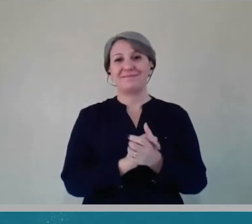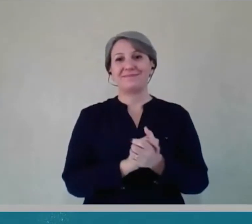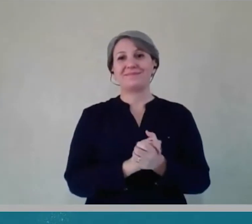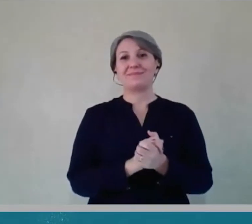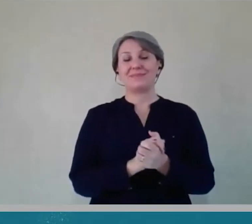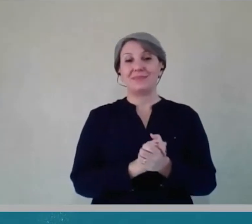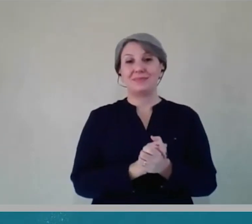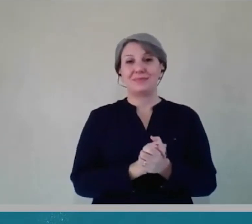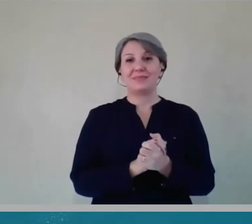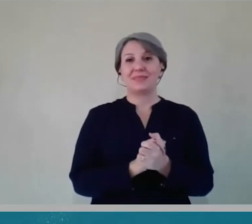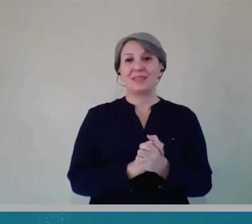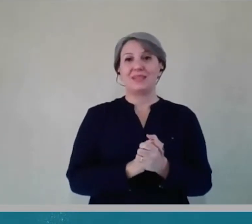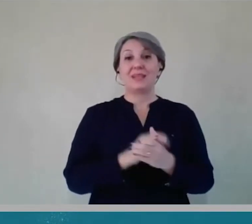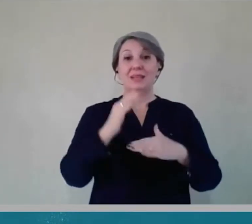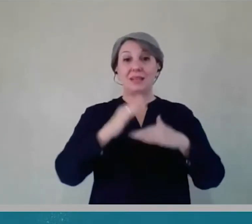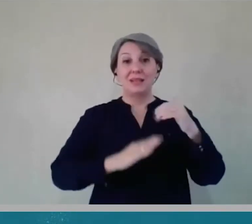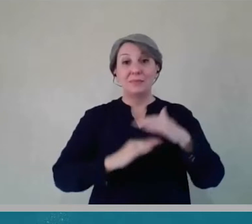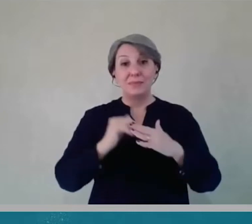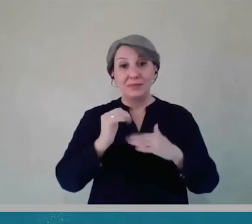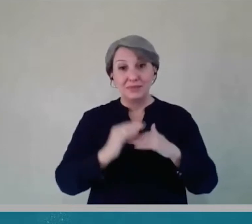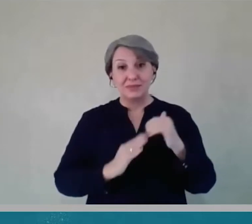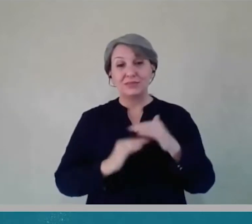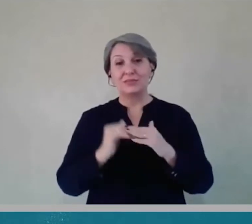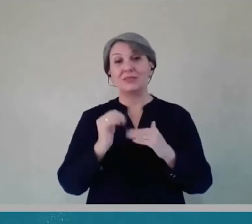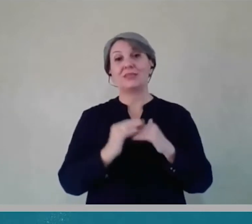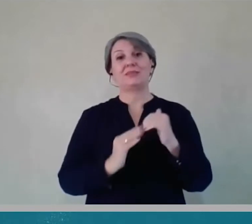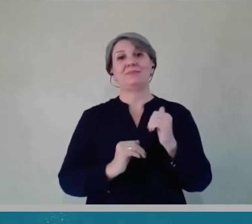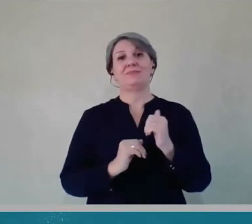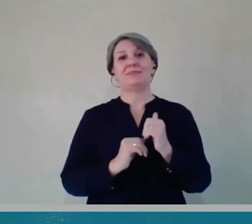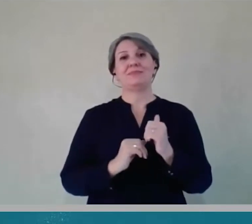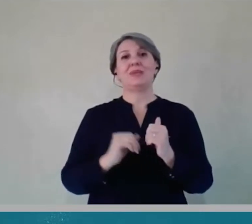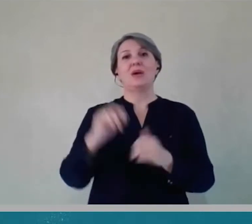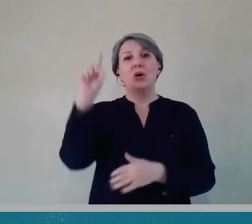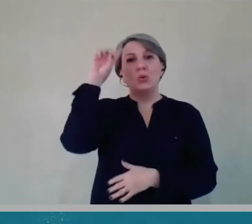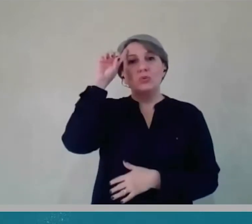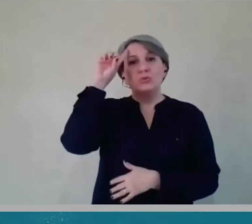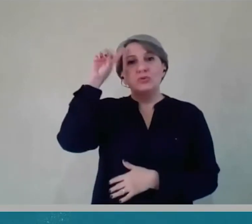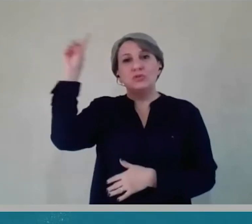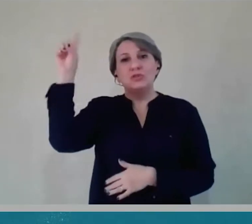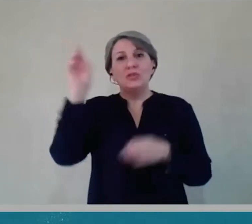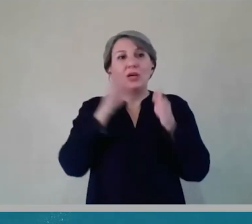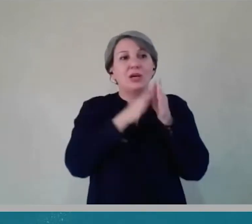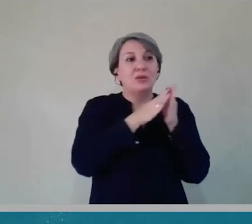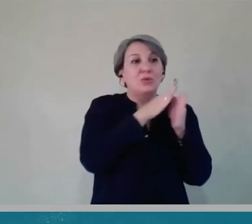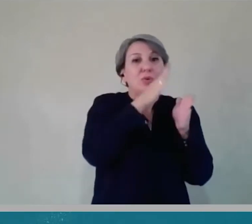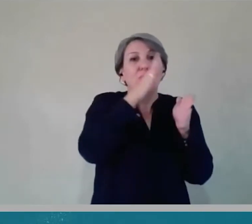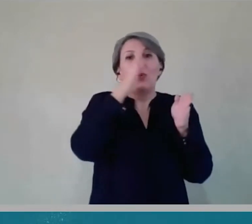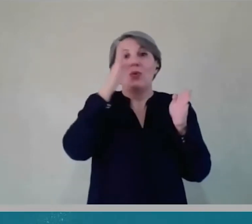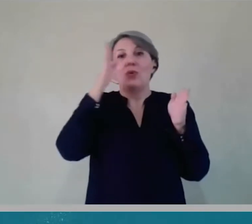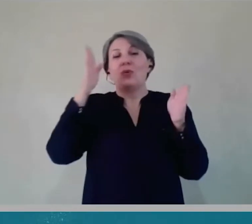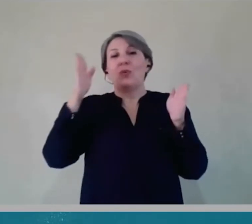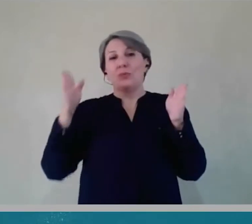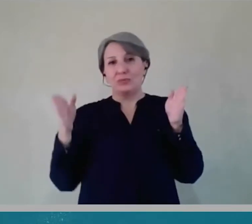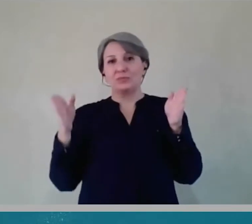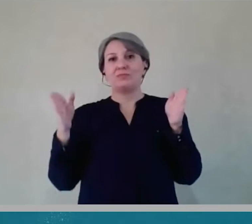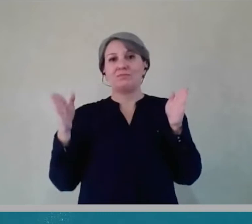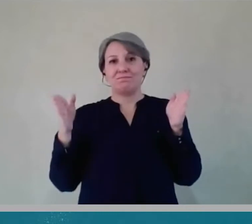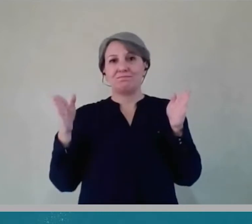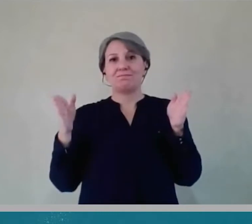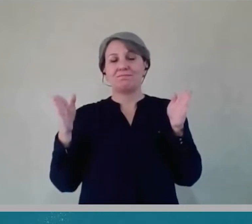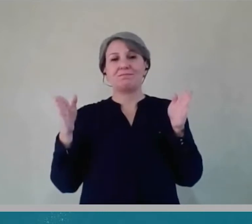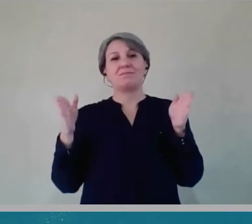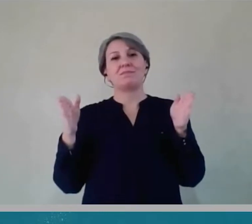prática, se você o dia todo estiver ocupado em fazer as